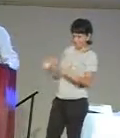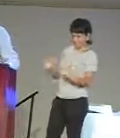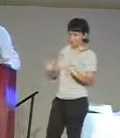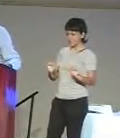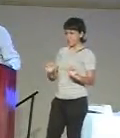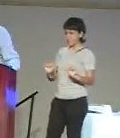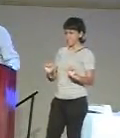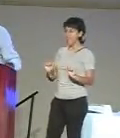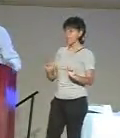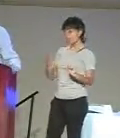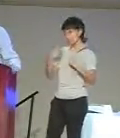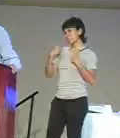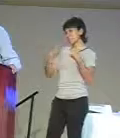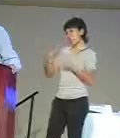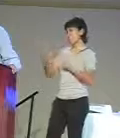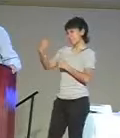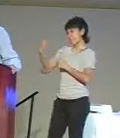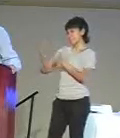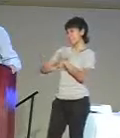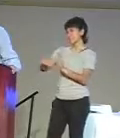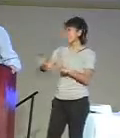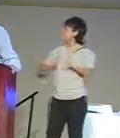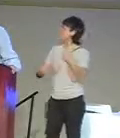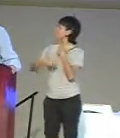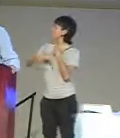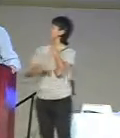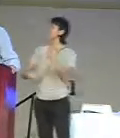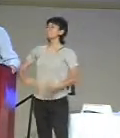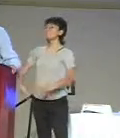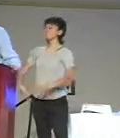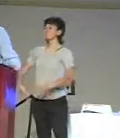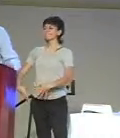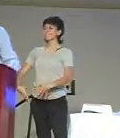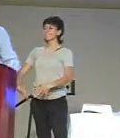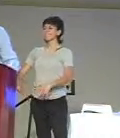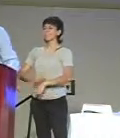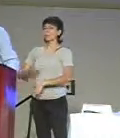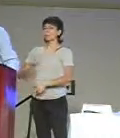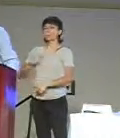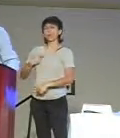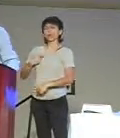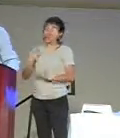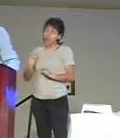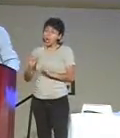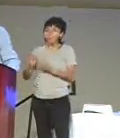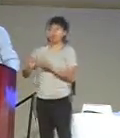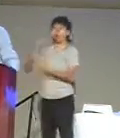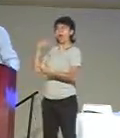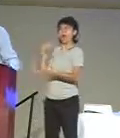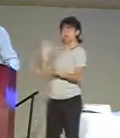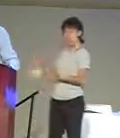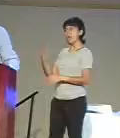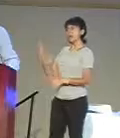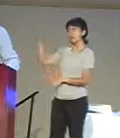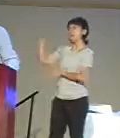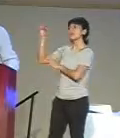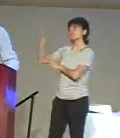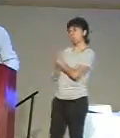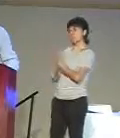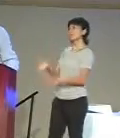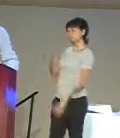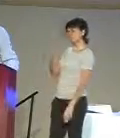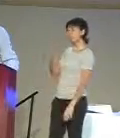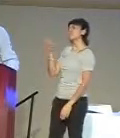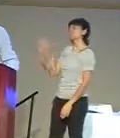meses o antes, ¿no? Llevo 3 meses tomando el ácido fólico y hoy me quitan el anticonceptivo. Perfecto.